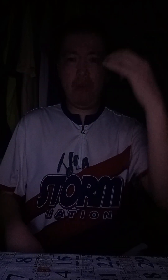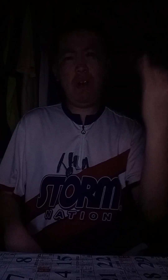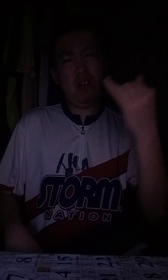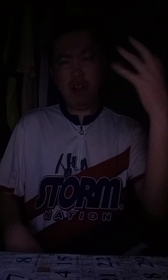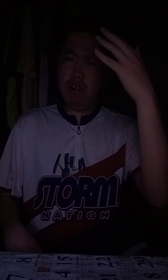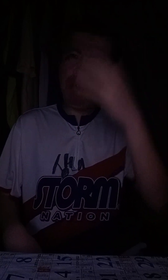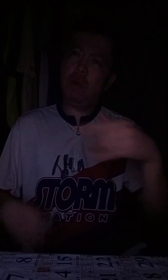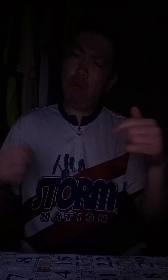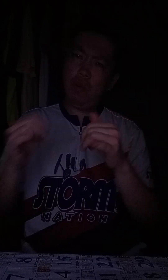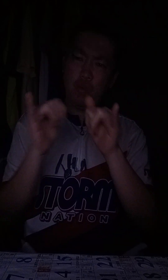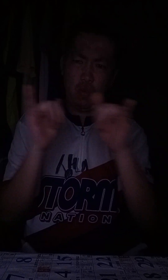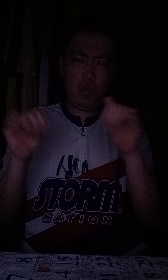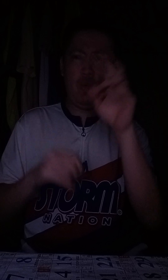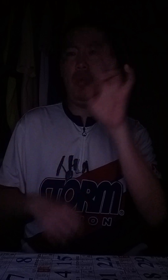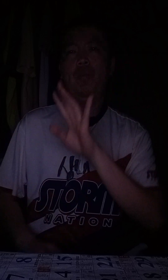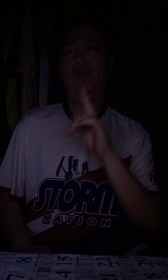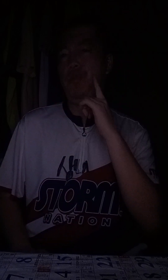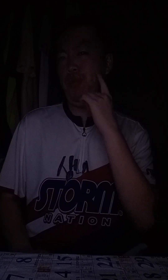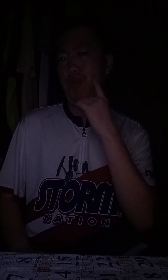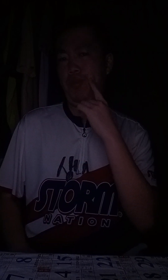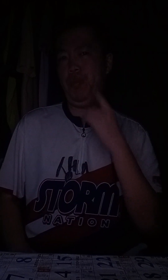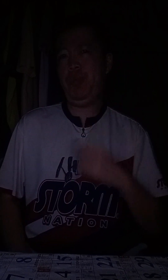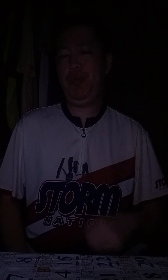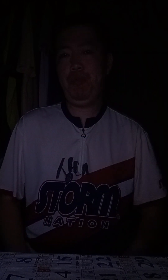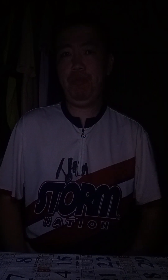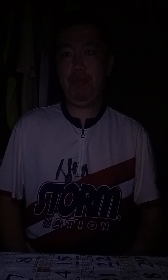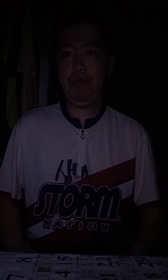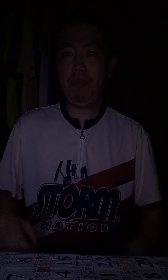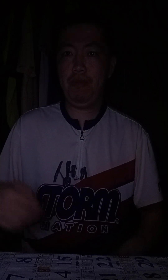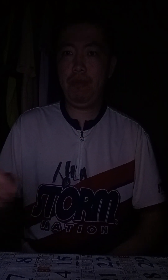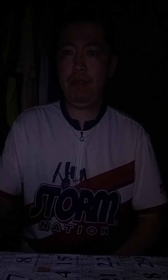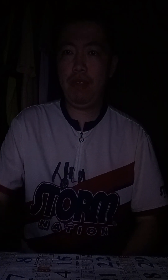주차 사고가 잇따르고 있습니다. SBS 원종진입니다.